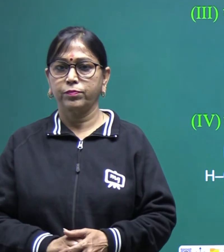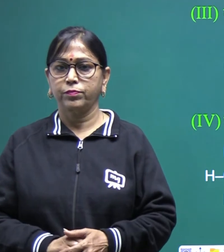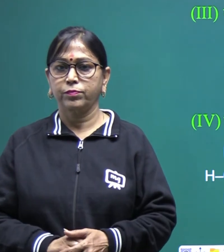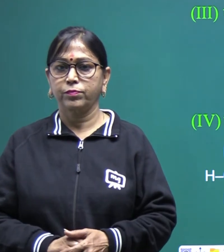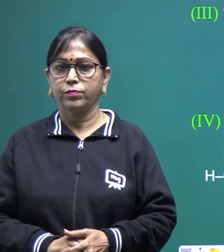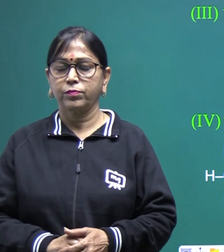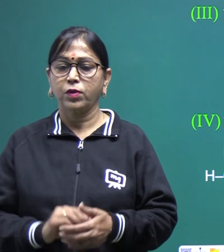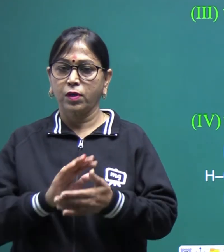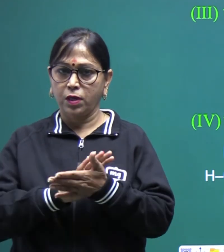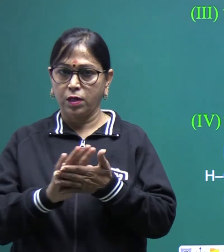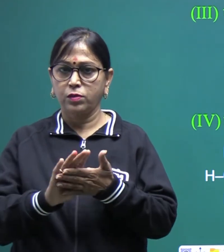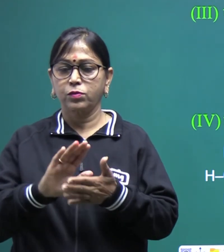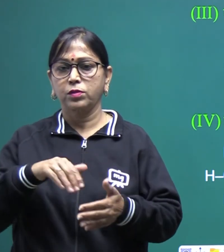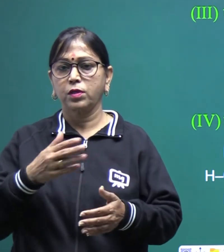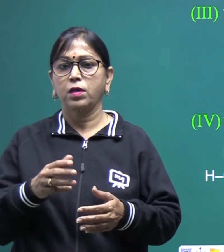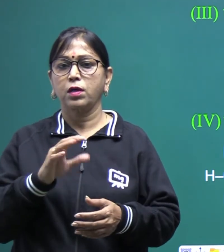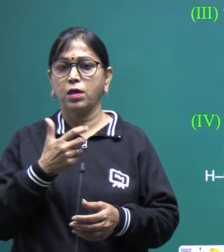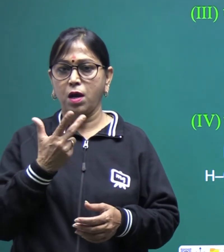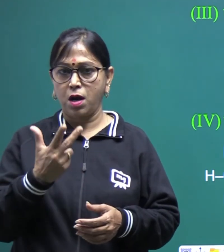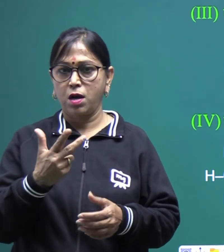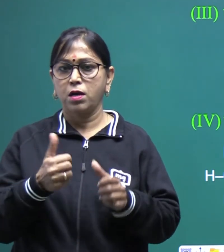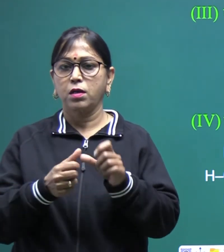हाइड्रोजन के 8 परमाणु,